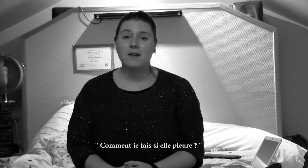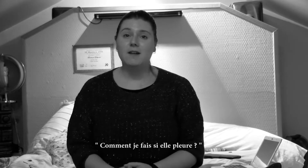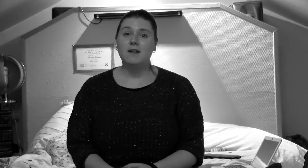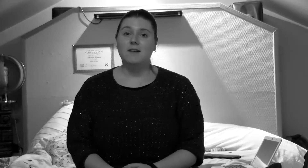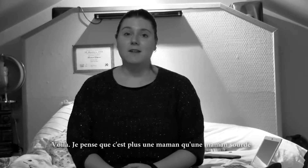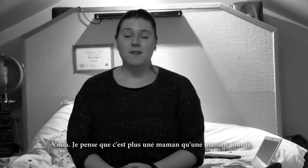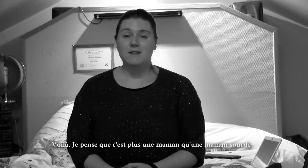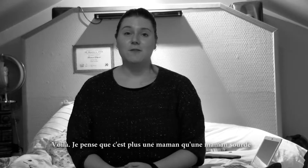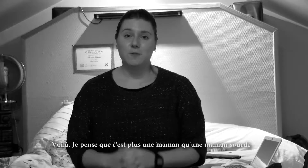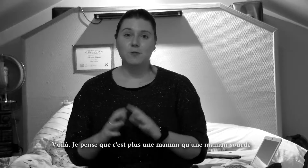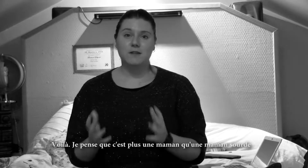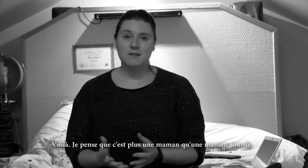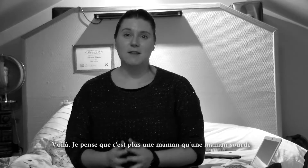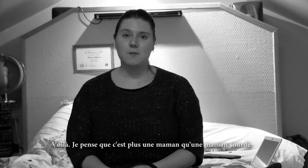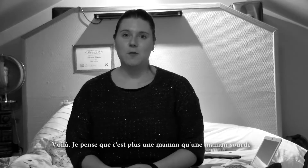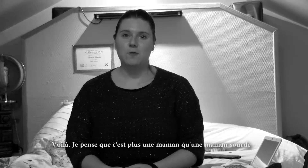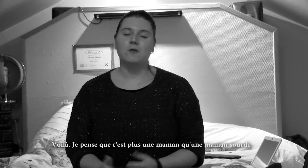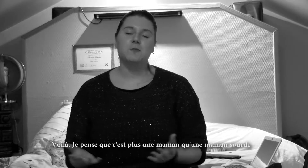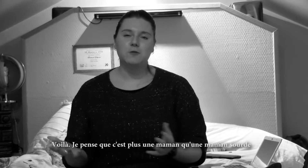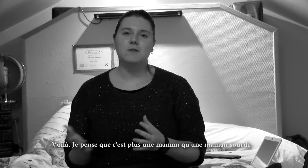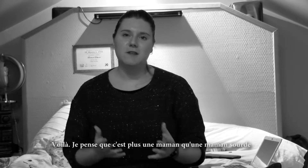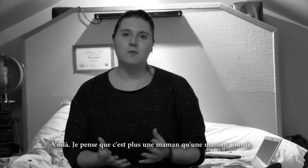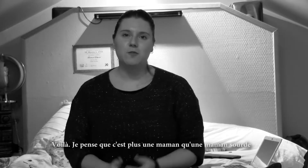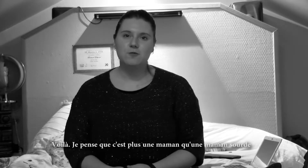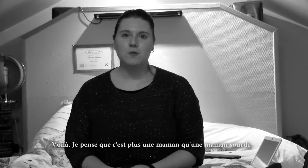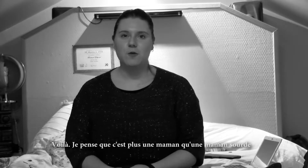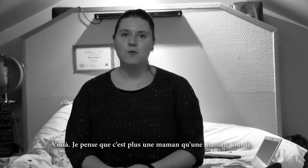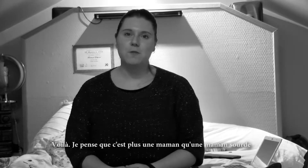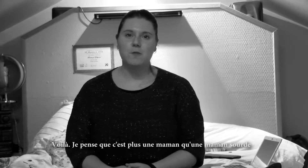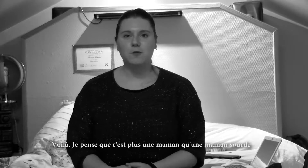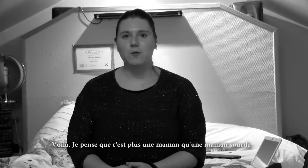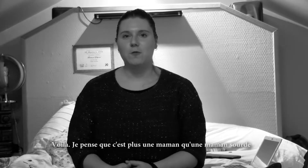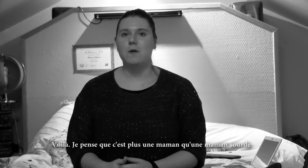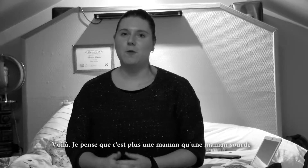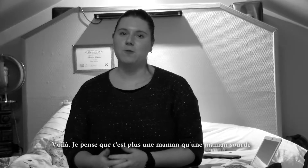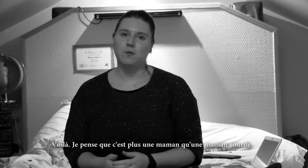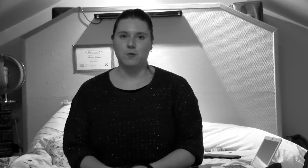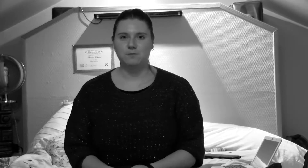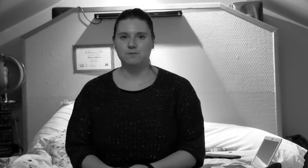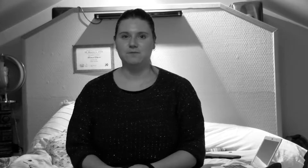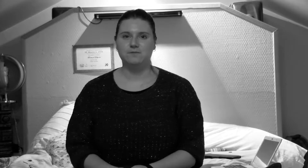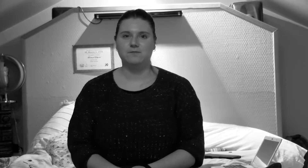? Voilà, c'est vraiment tout un système. Bon, je pense que c'est plus une maman que une maman sourie.